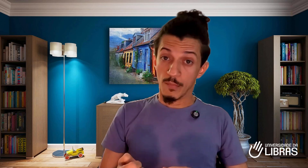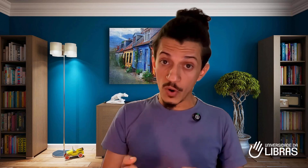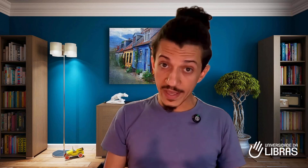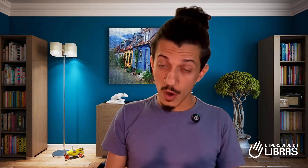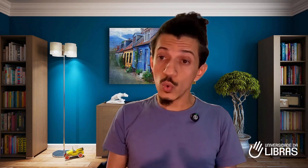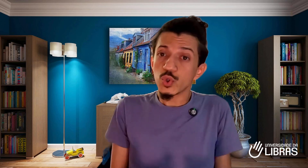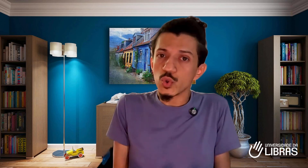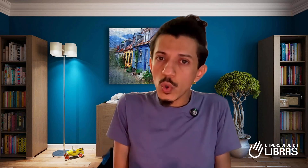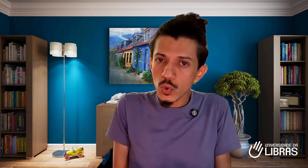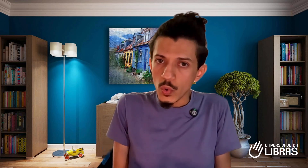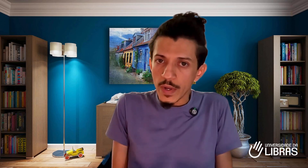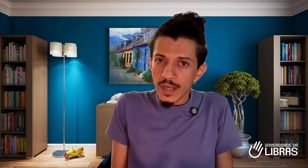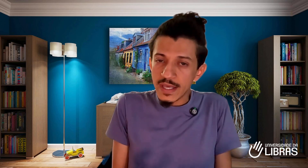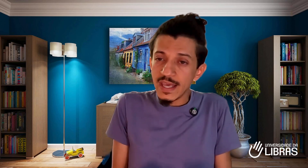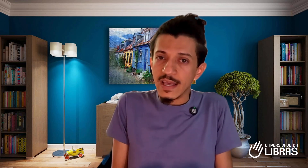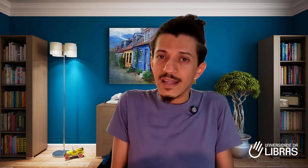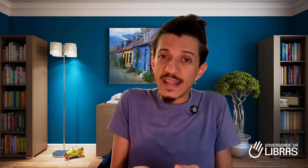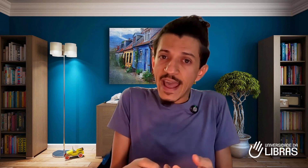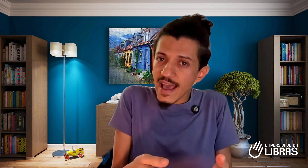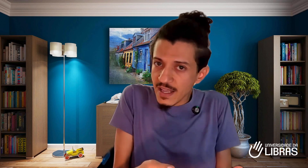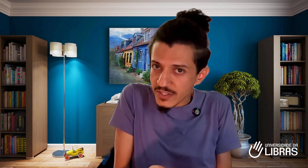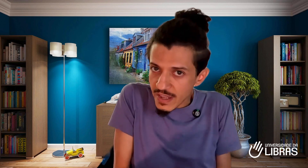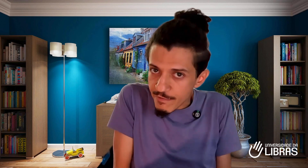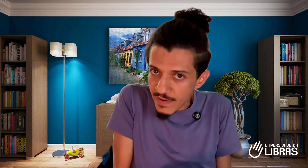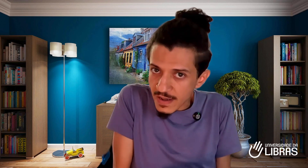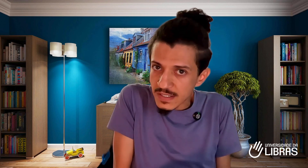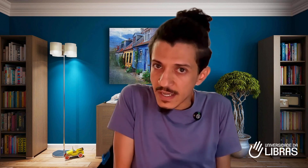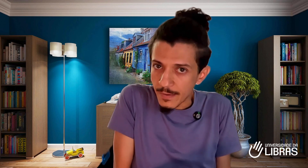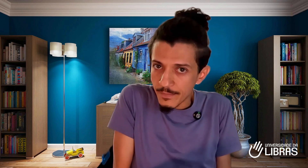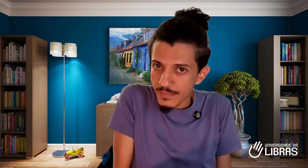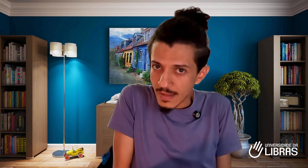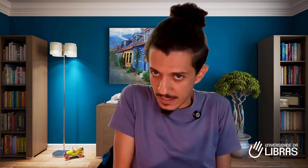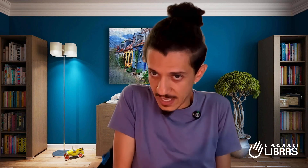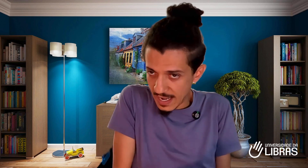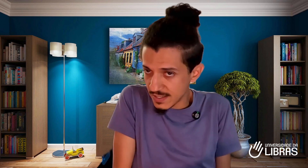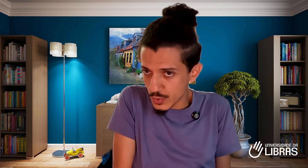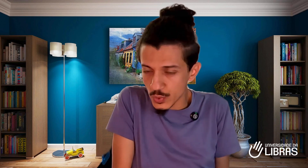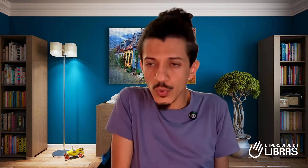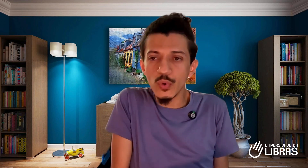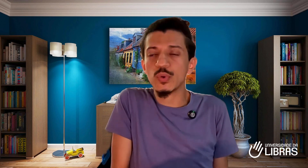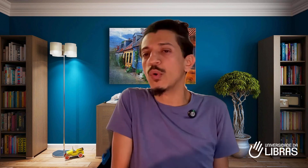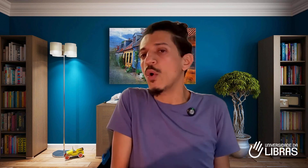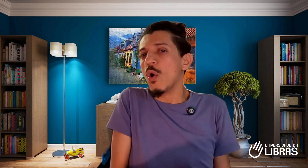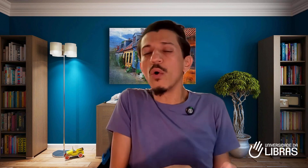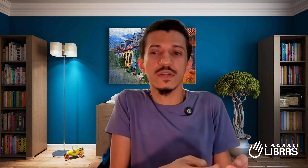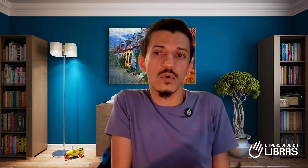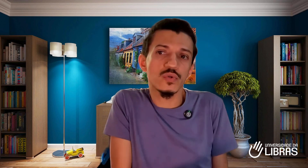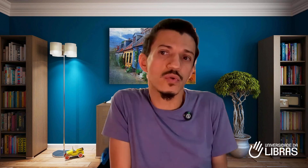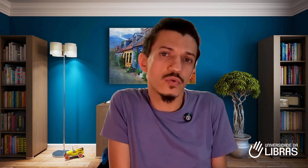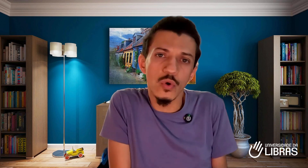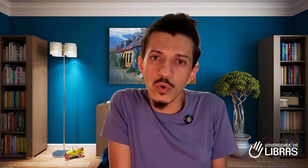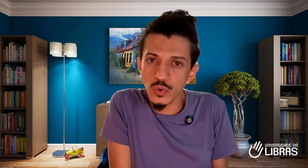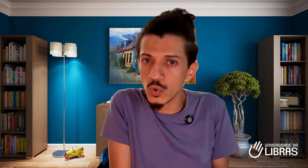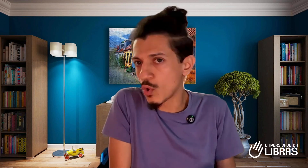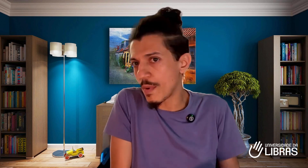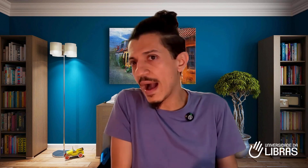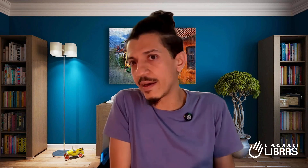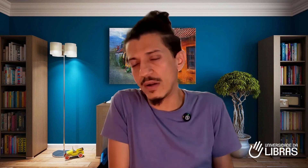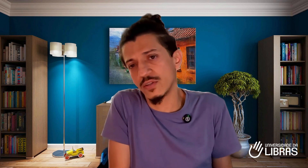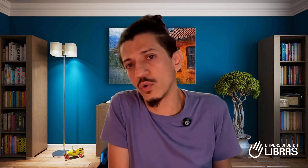o surdo que desde a infância já nasceu surdo ou se tornou surdo, como a Raquel, ela se tornou